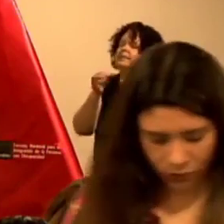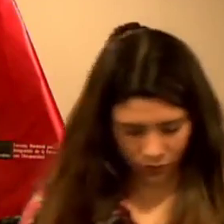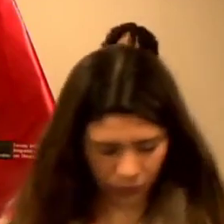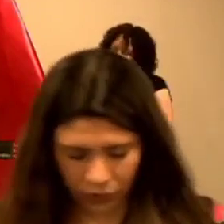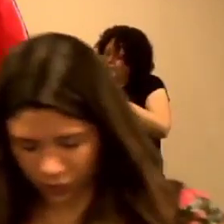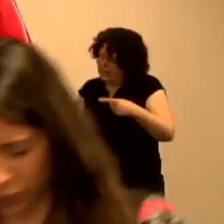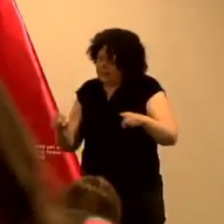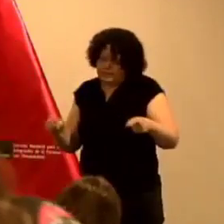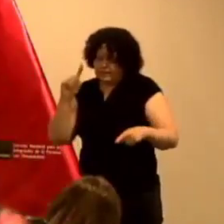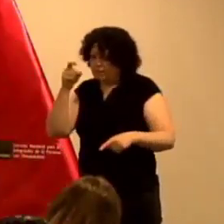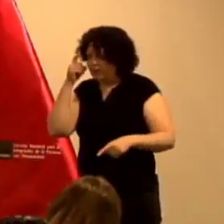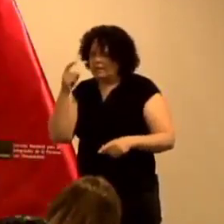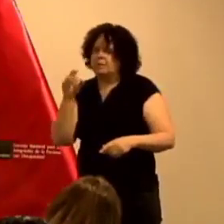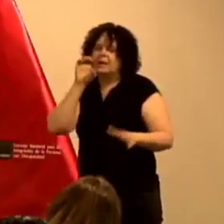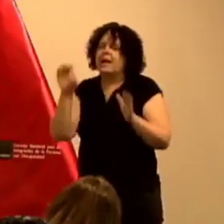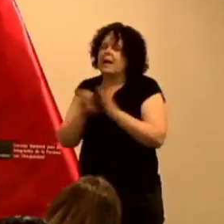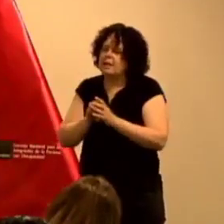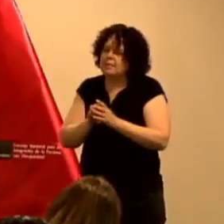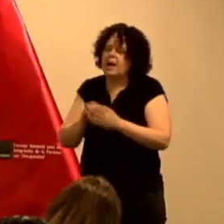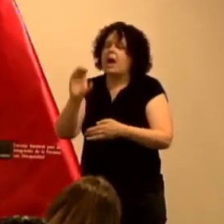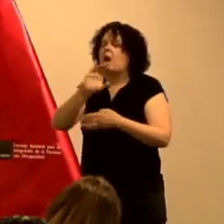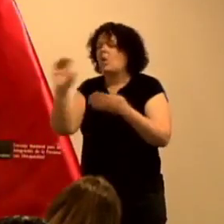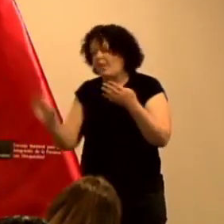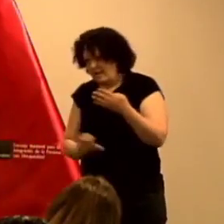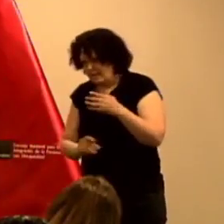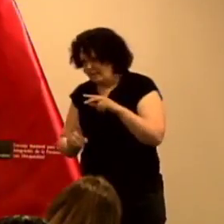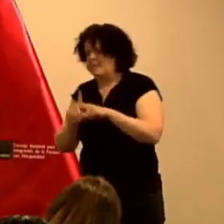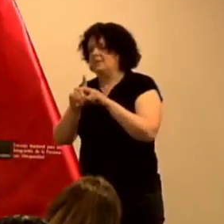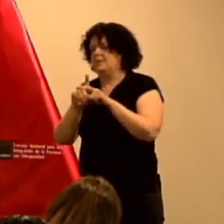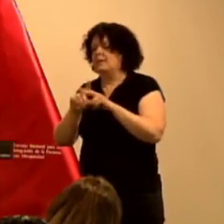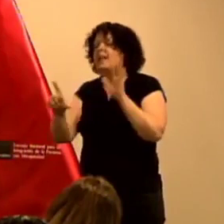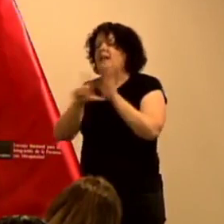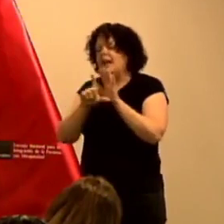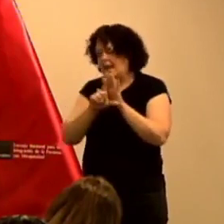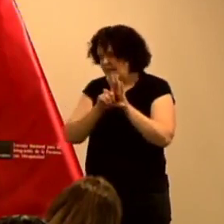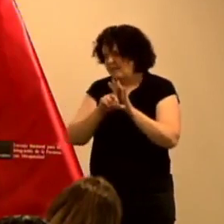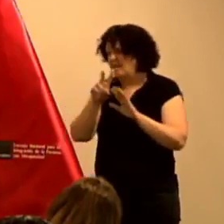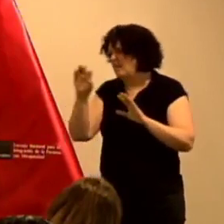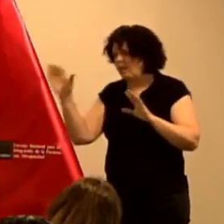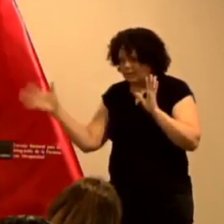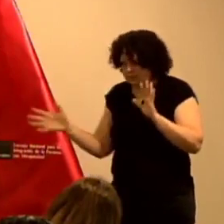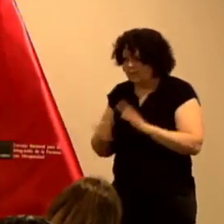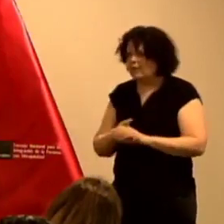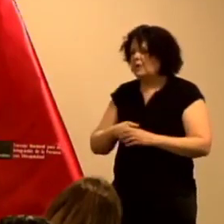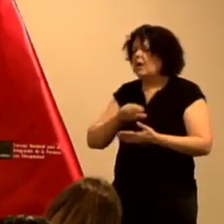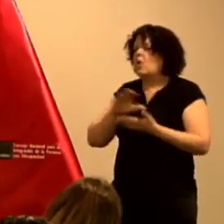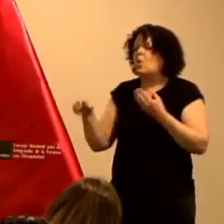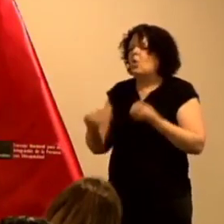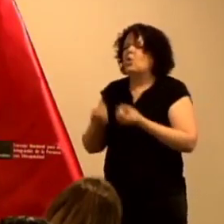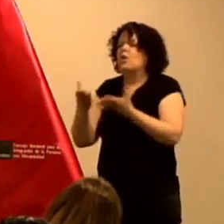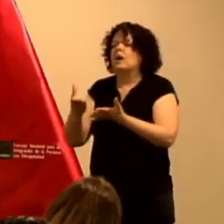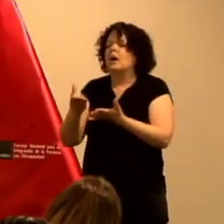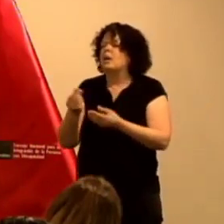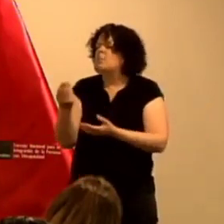del CONADIS, la promulgación de la Ley 29973 y, por ejemplo, los diseños de los programas presupuestales, ¿no? Esos son la